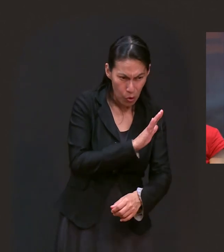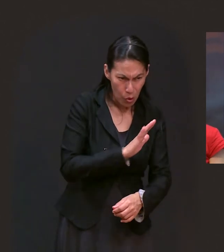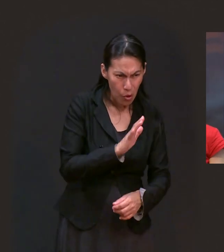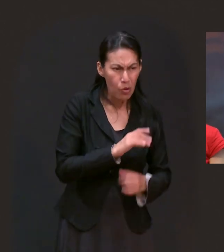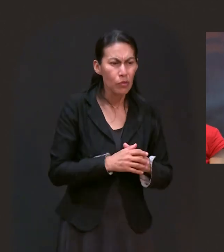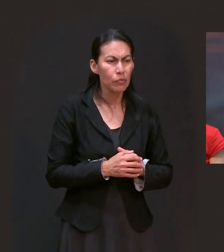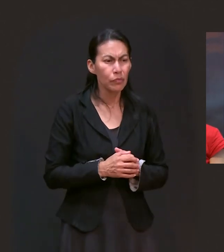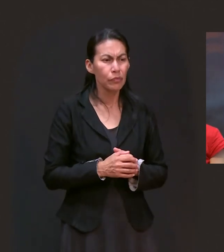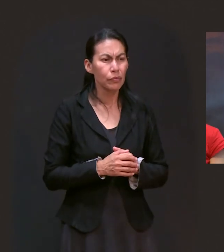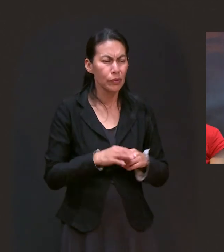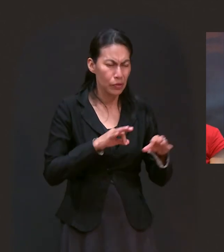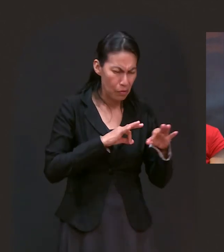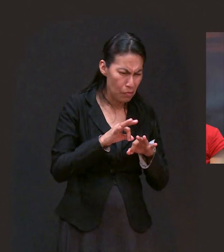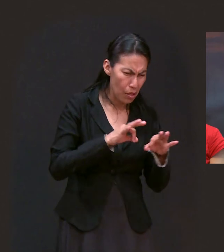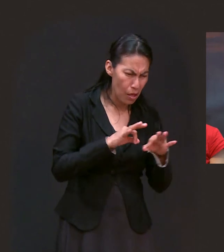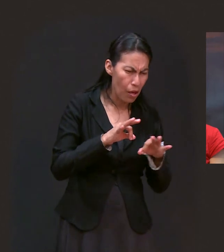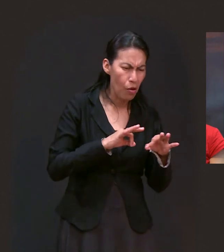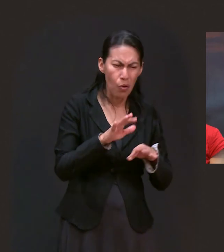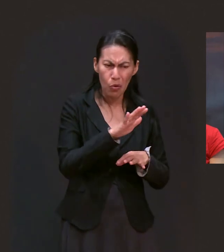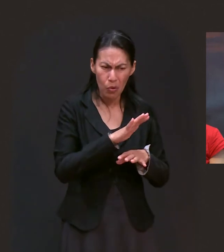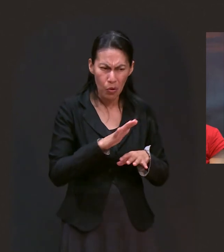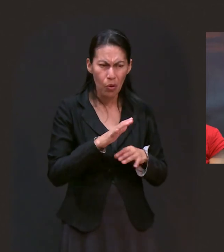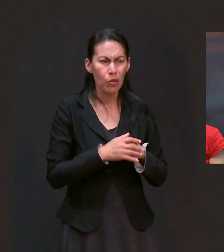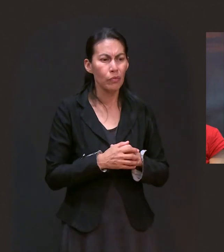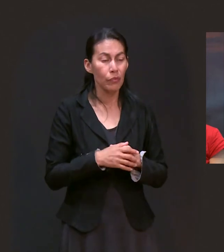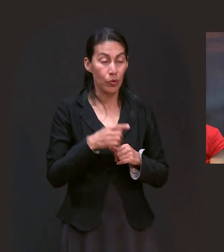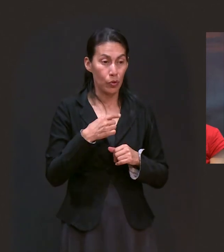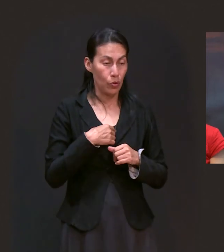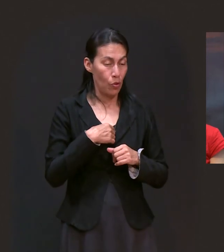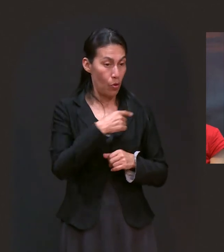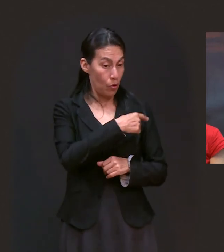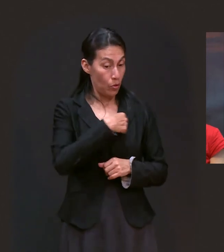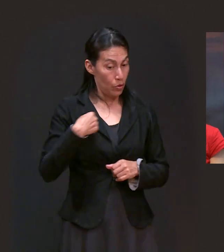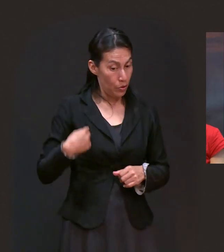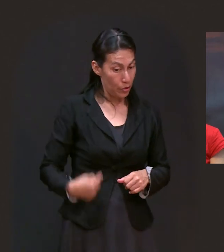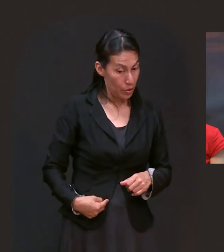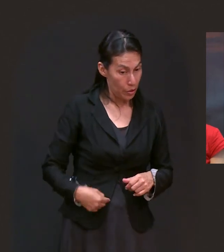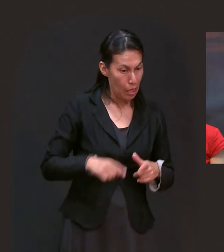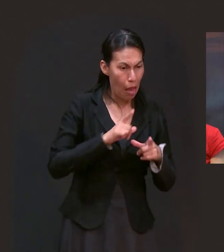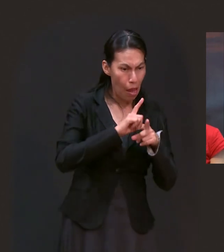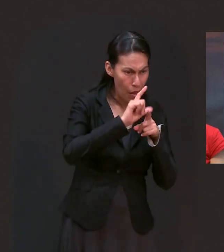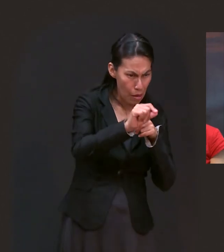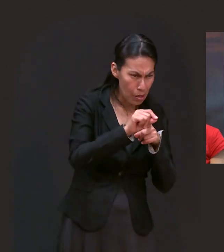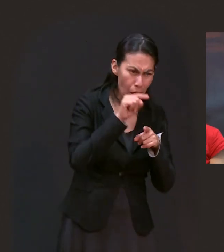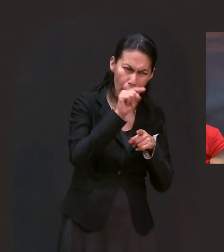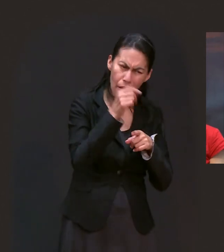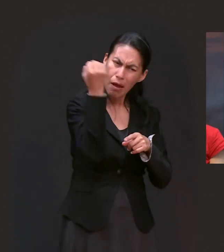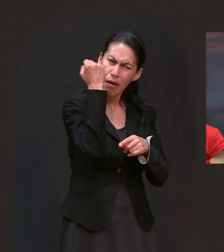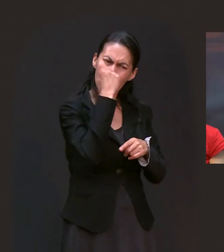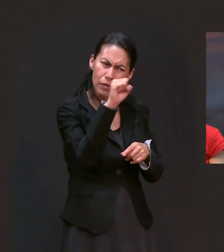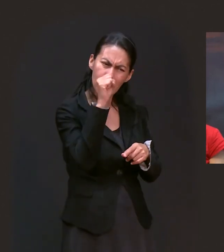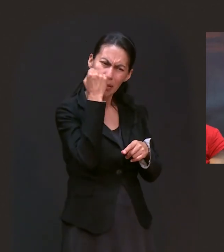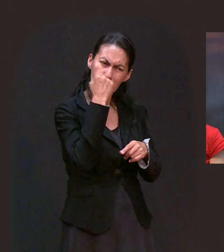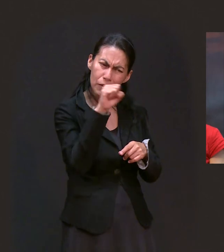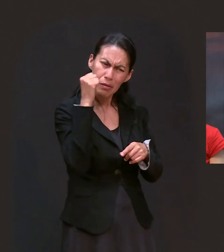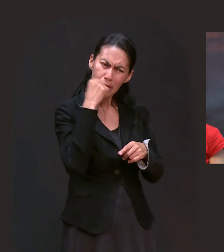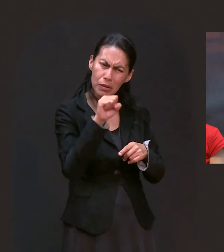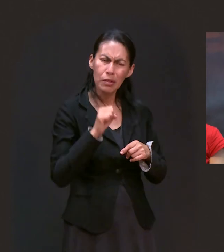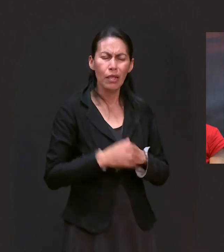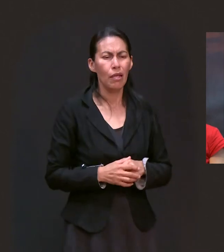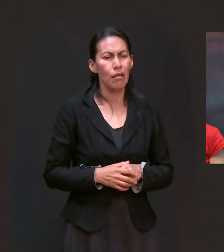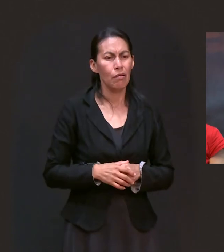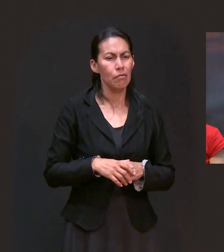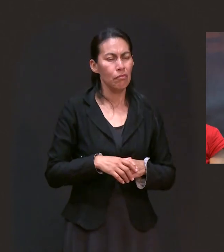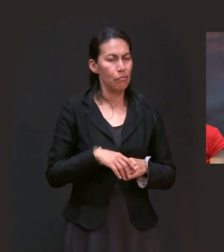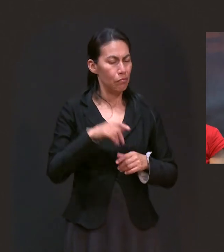y te entre plenamente con un contrato con todo ya tenía planificado irme a china aquí aquí toda esa